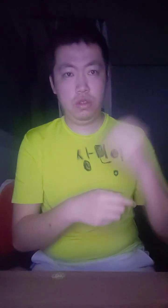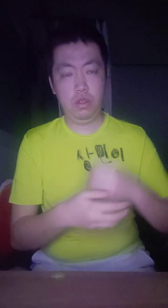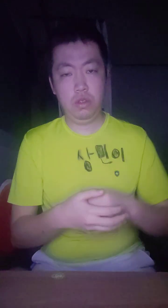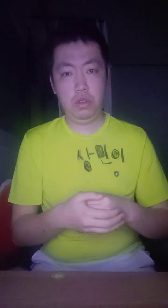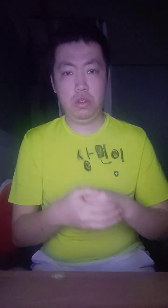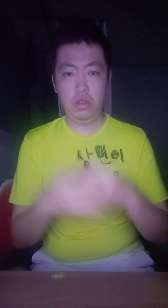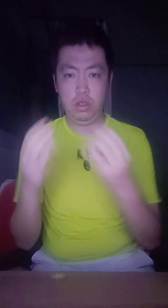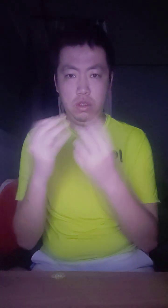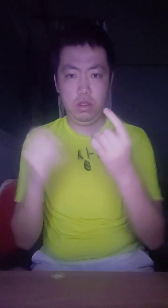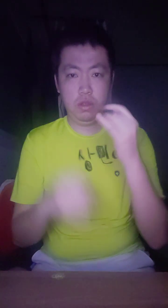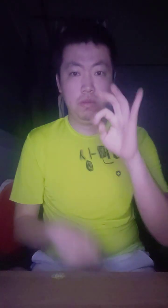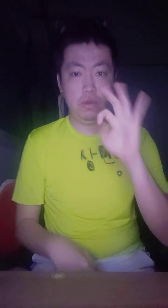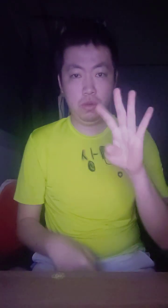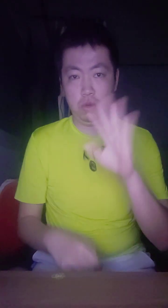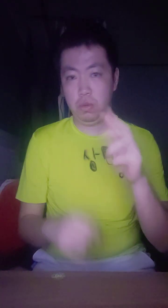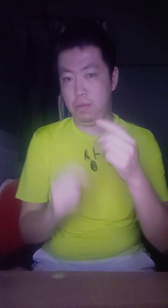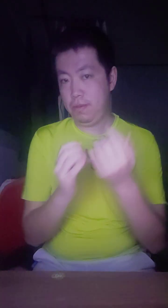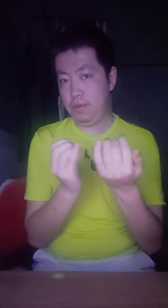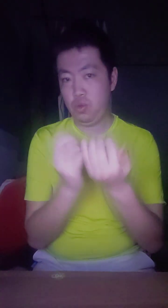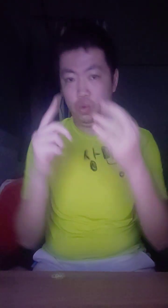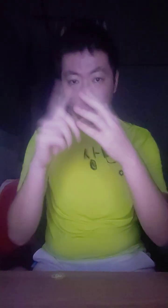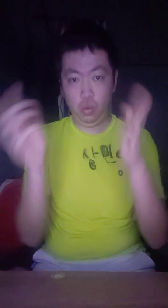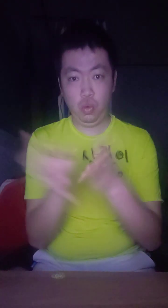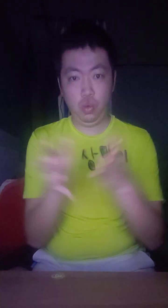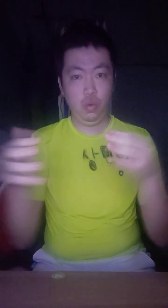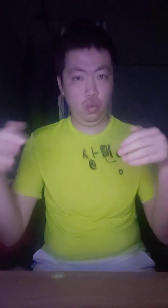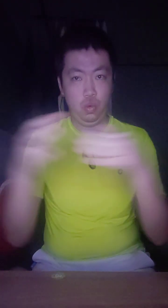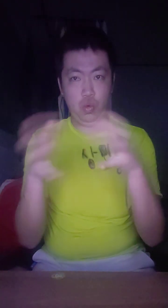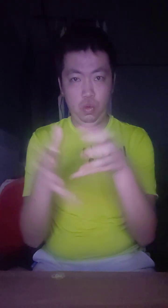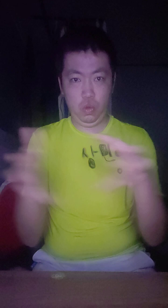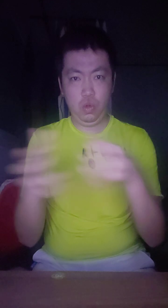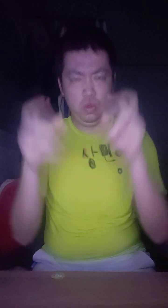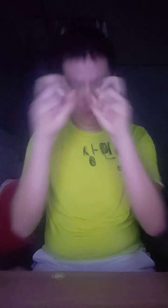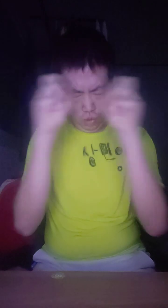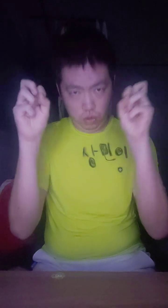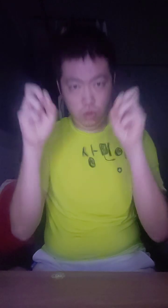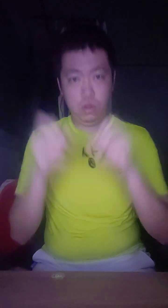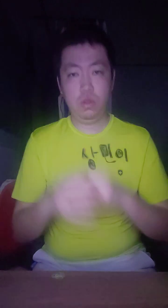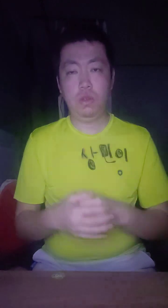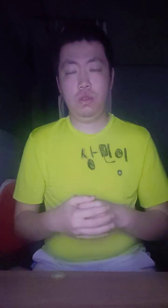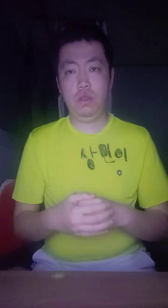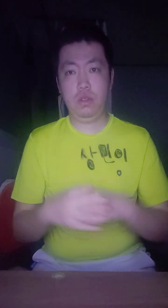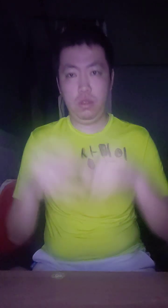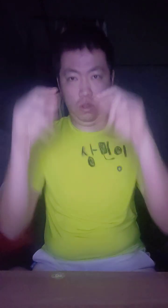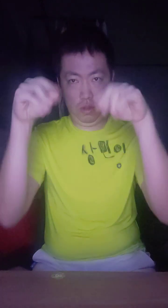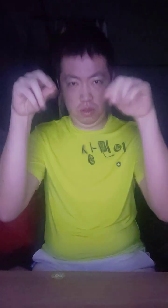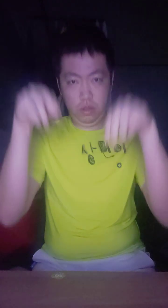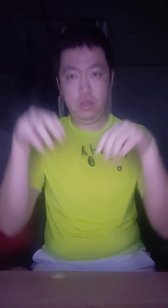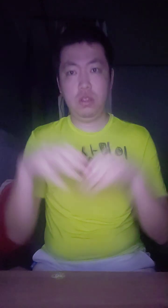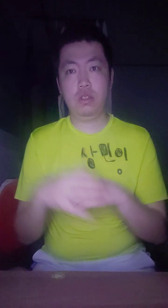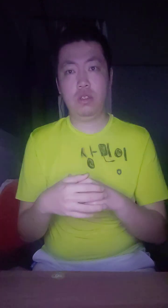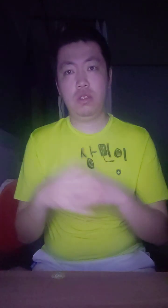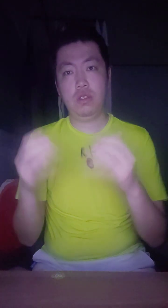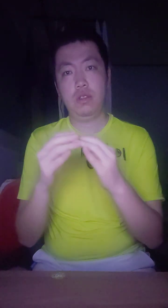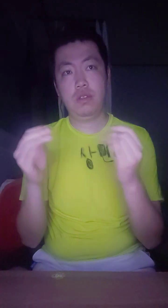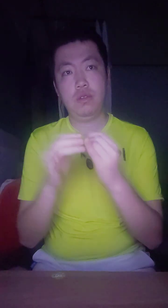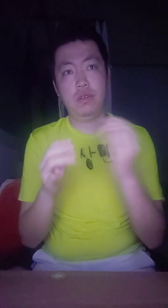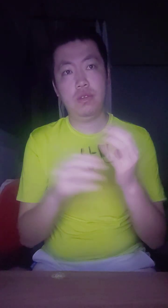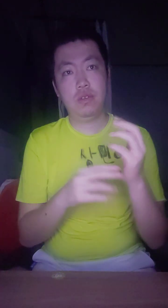어젯밤 9시 50분쯤 서울 관악구 한 아파트가 정전됐습니다. 전기는 20여 분 만에 다시 공급됐지만